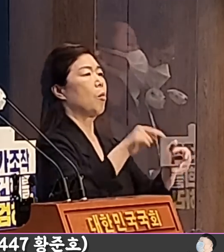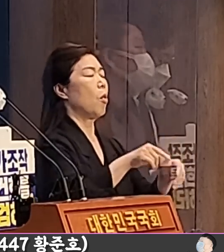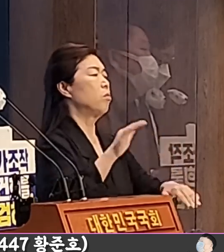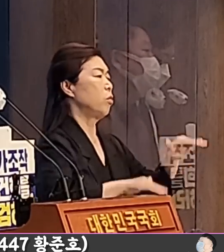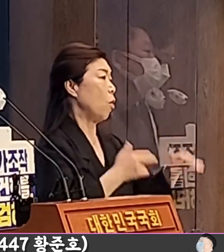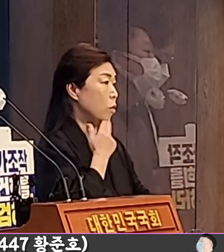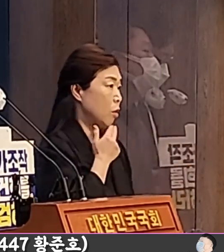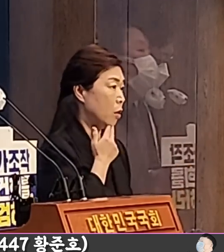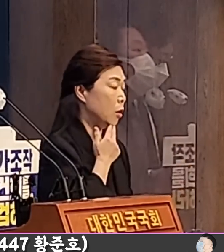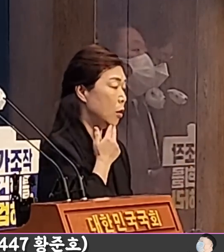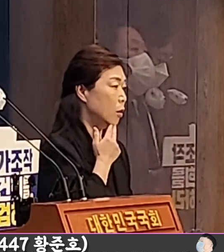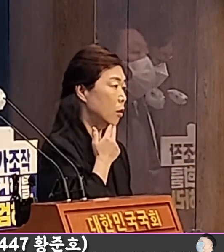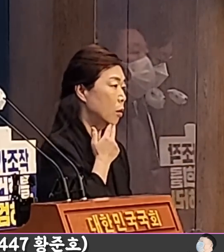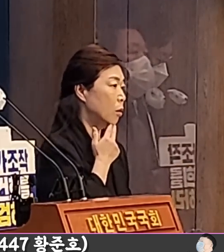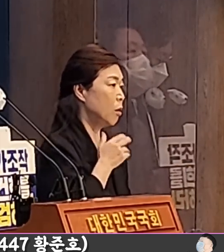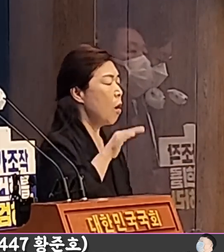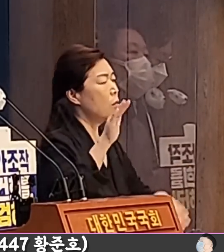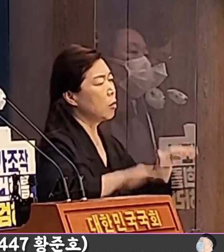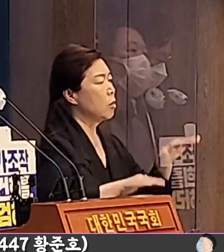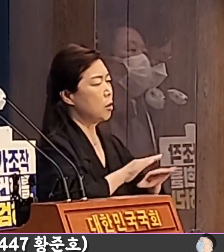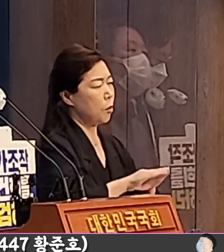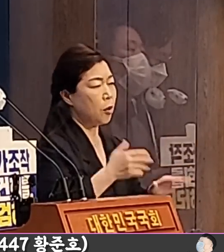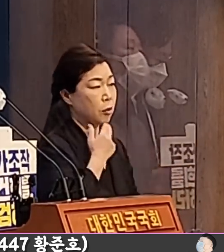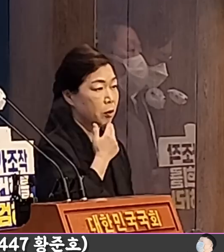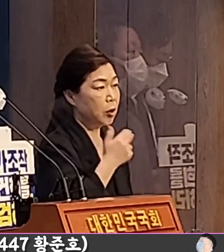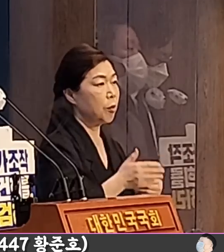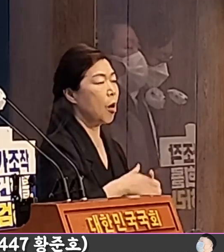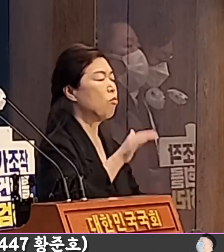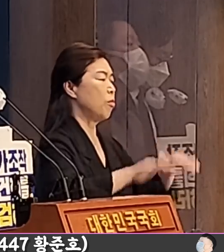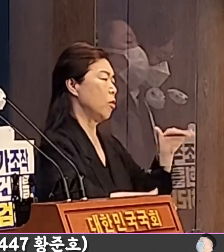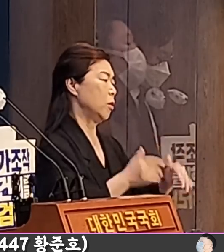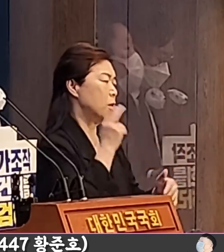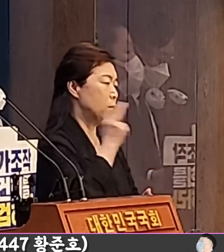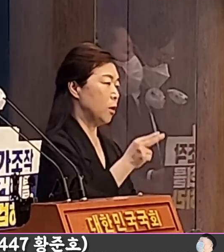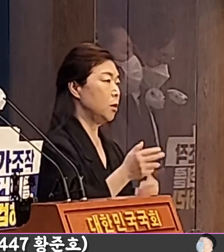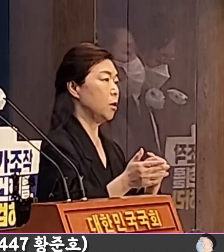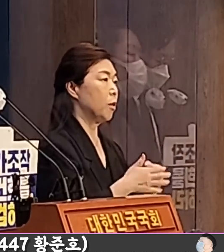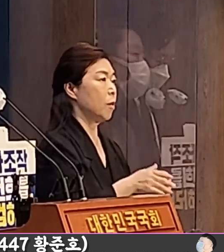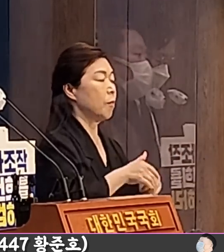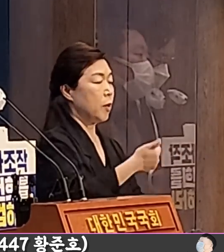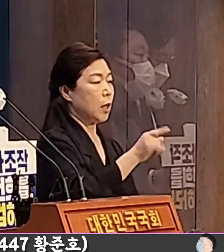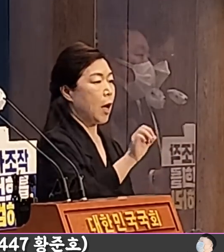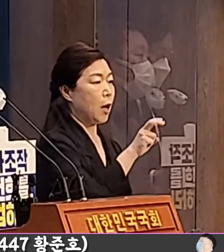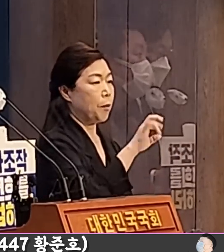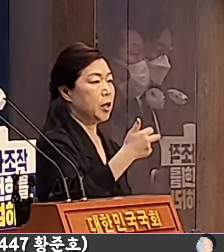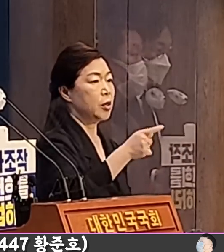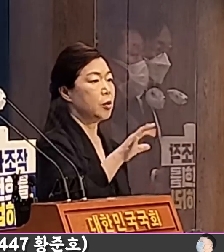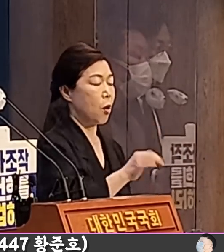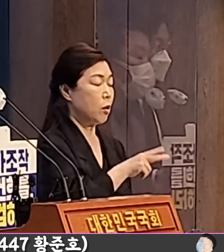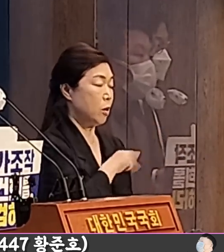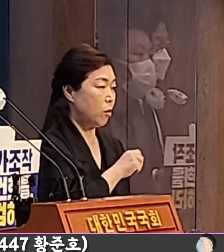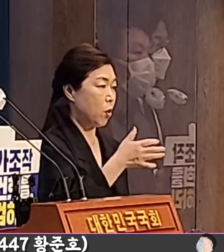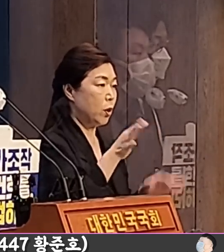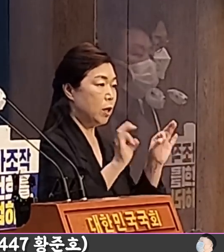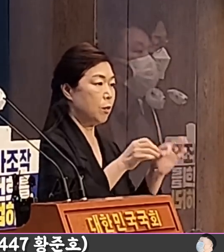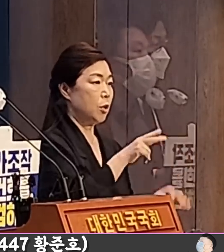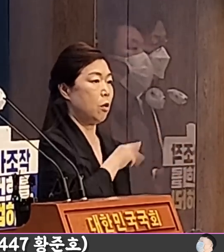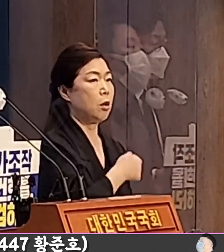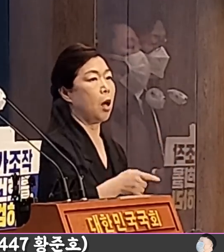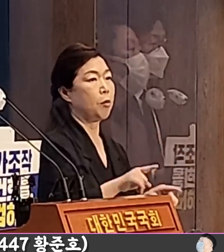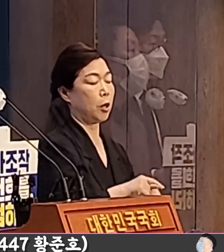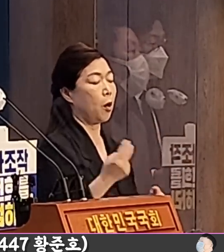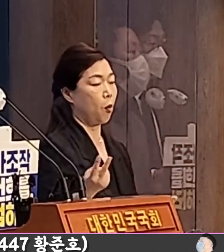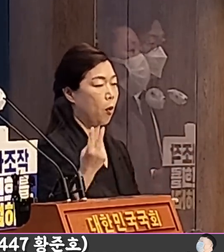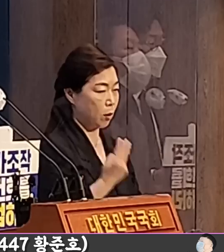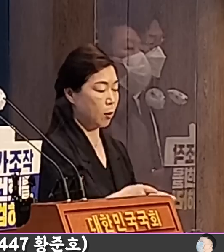않습니까, 기자님들? 저희는 그걸 오늘 따져 묻기 위해서 강민정 의원님과 김우경 의원님과 여기